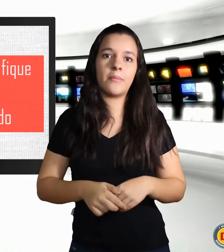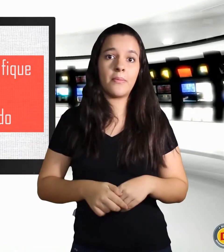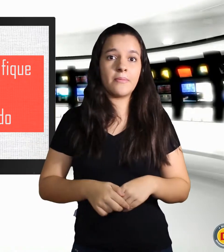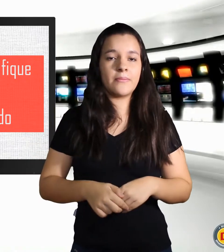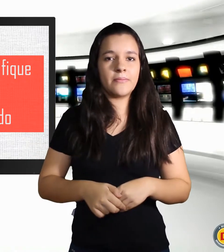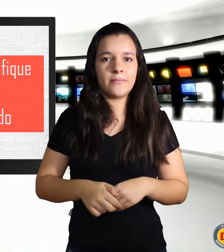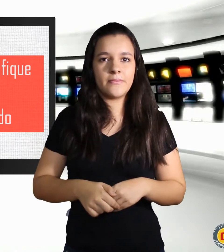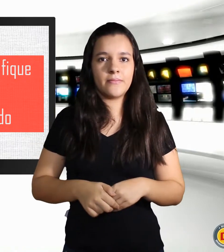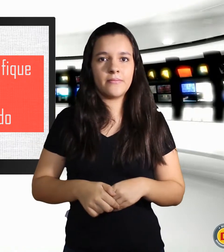específicas.